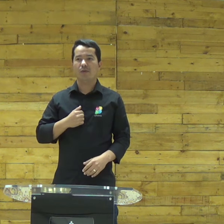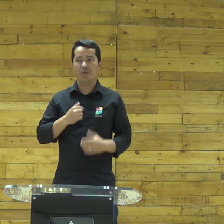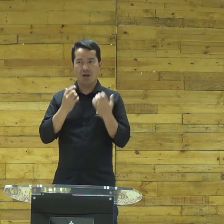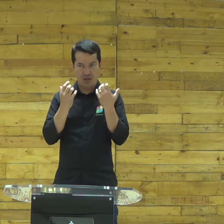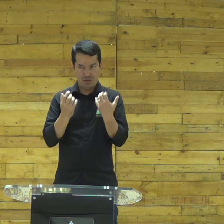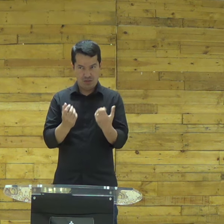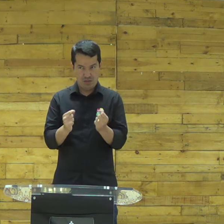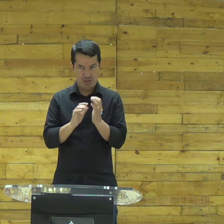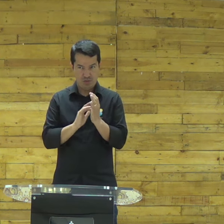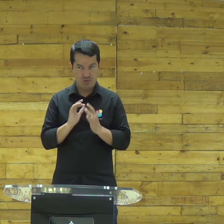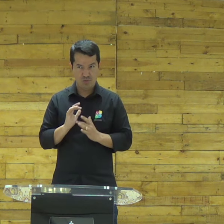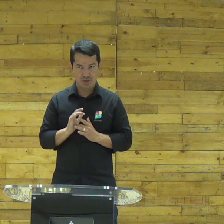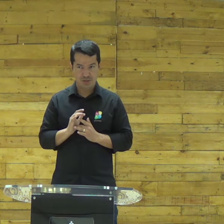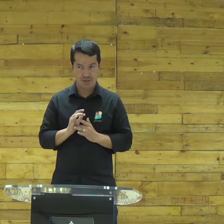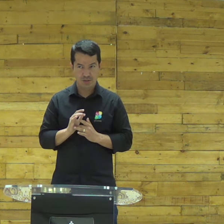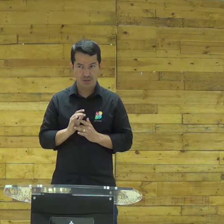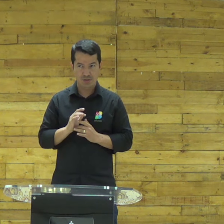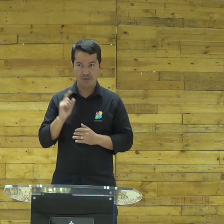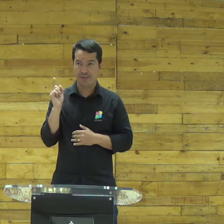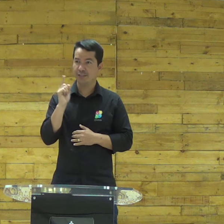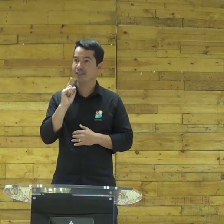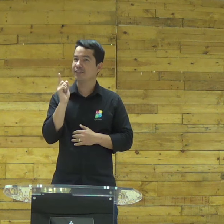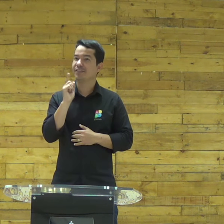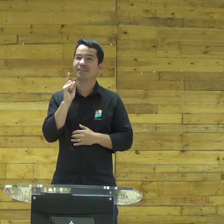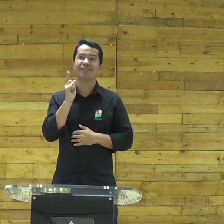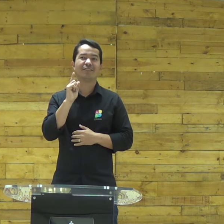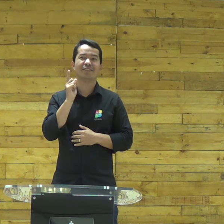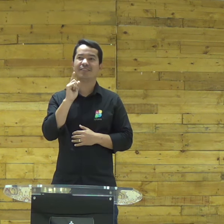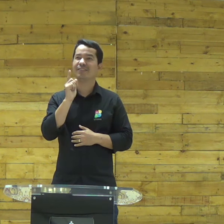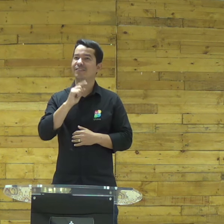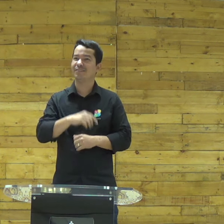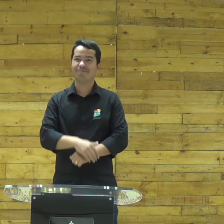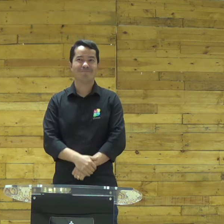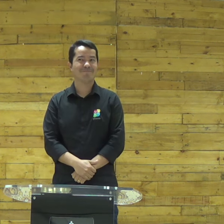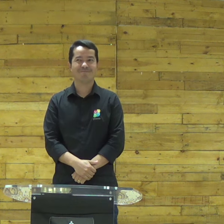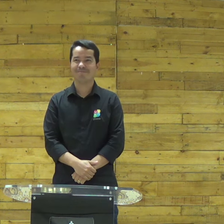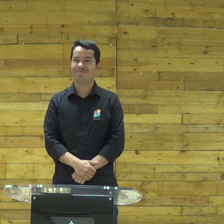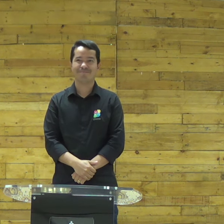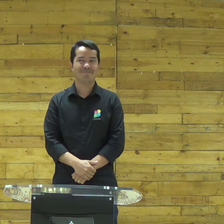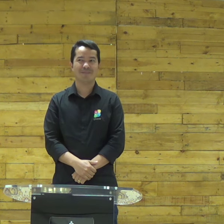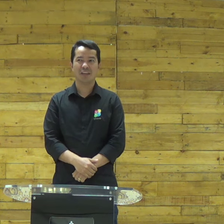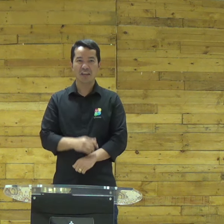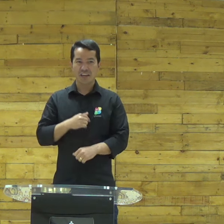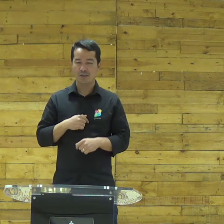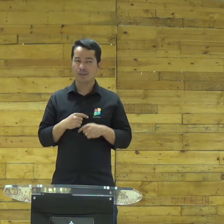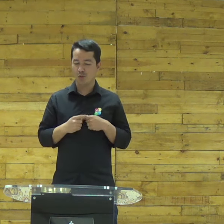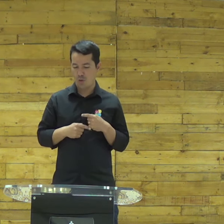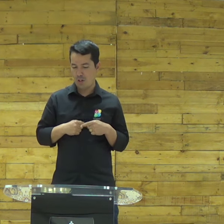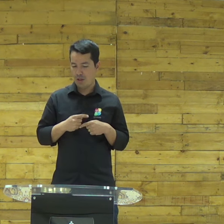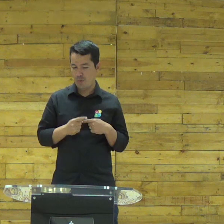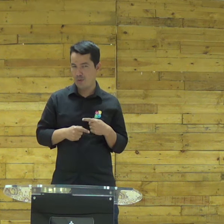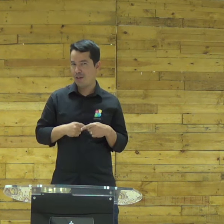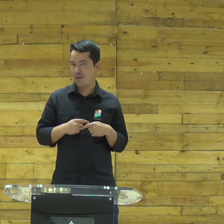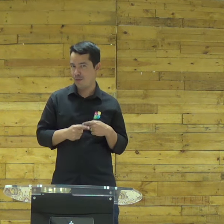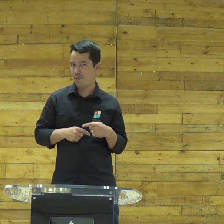precisava eu aceitei Jesus Mas demorei fiquei